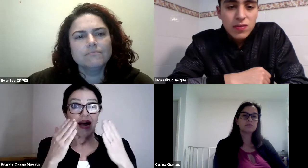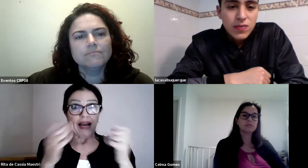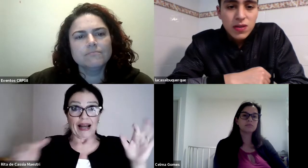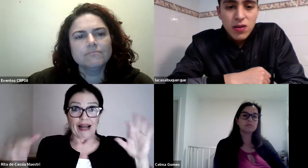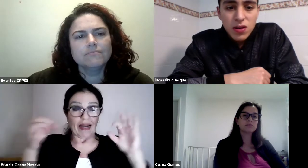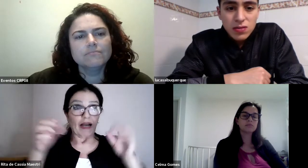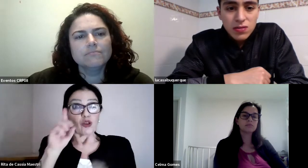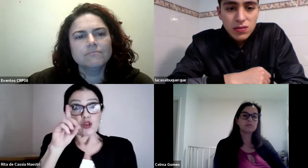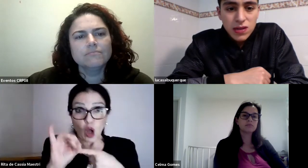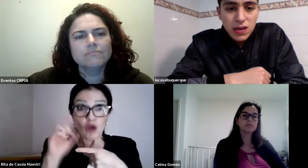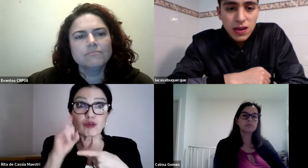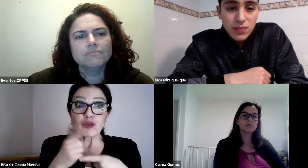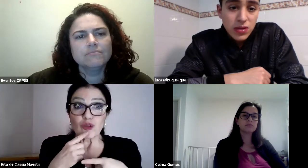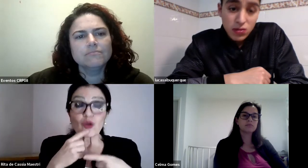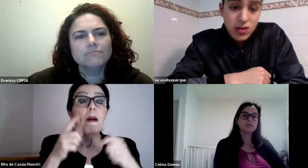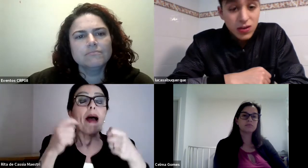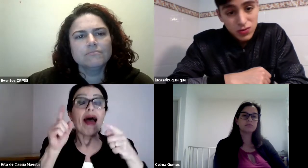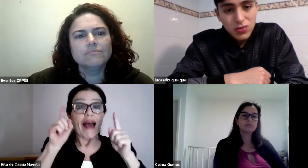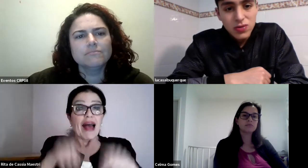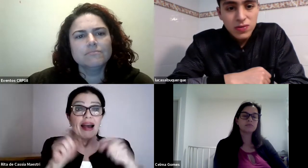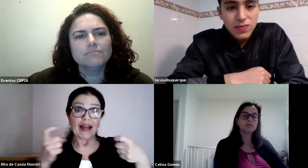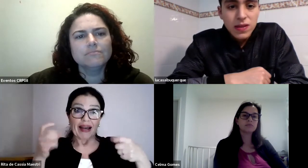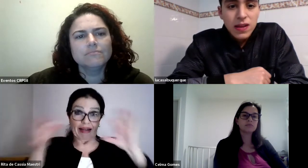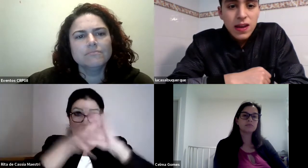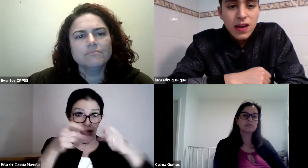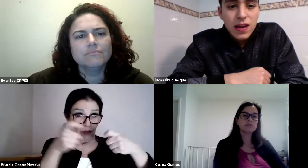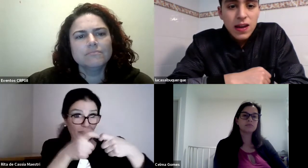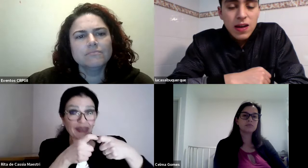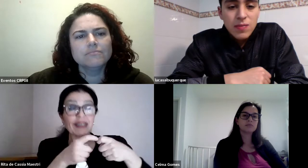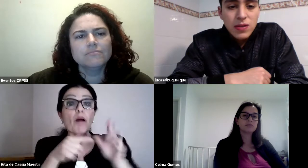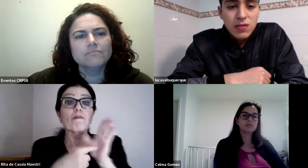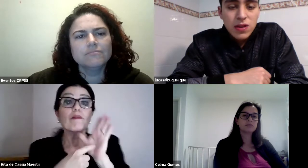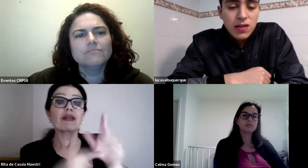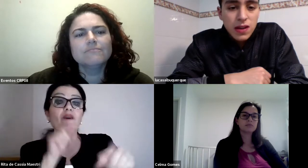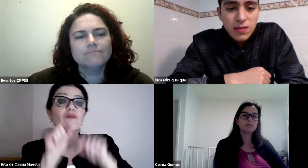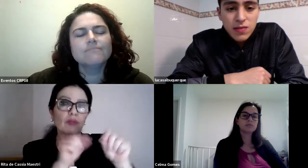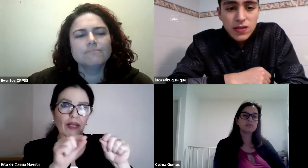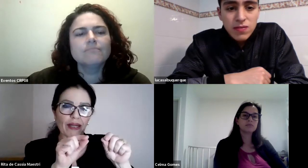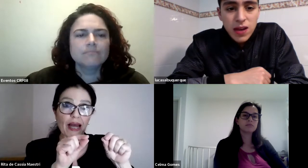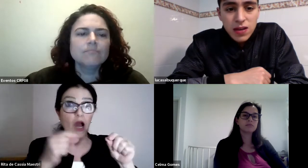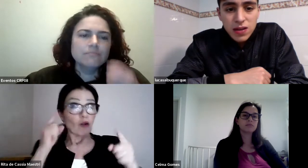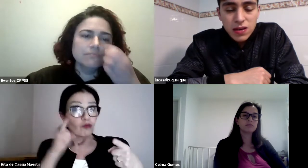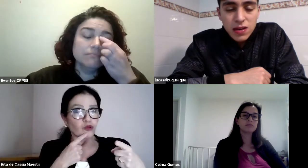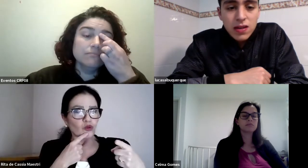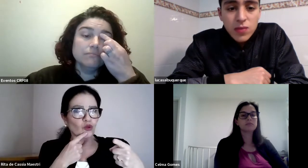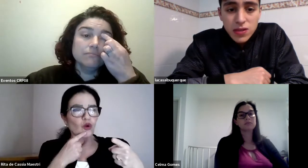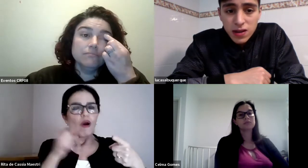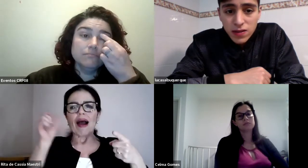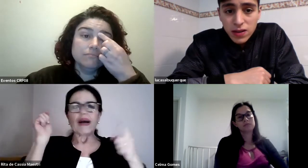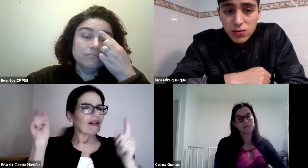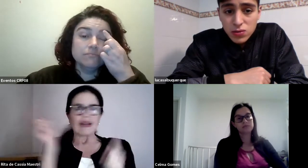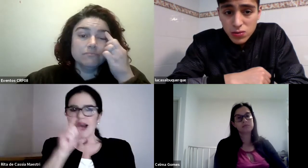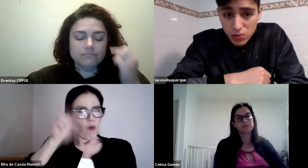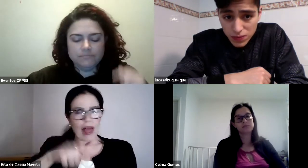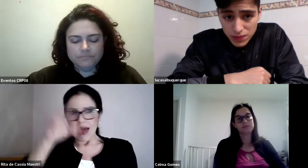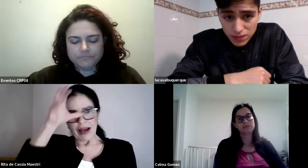Então, o psicólogo, a psicologia do surdo, era uma psicologia atrelada a uma visão médica, que mostrava